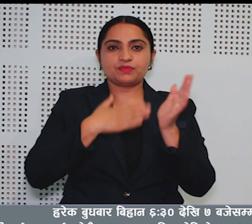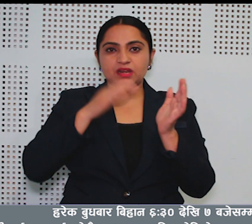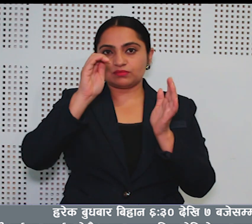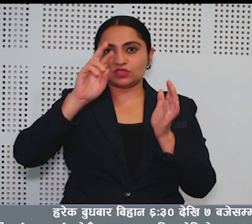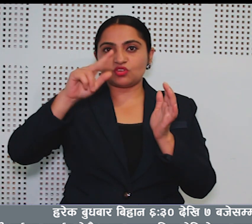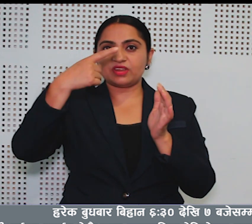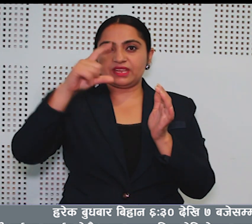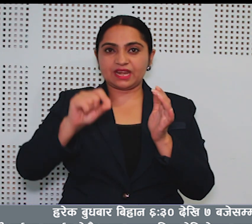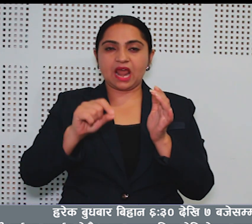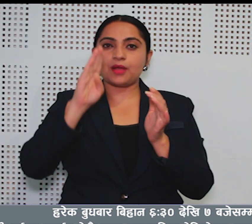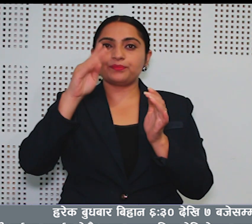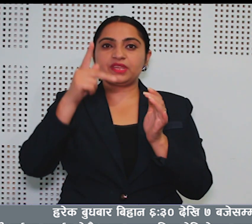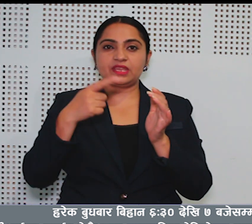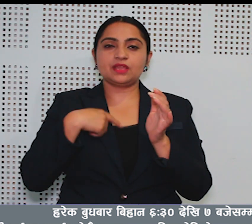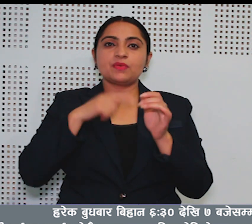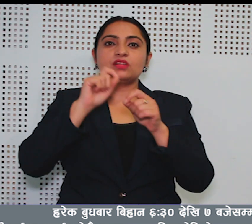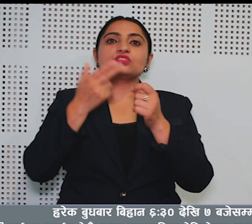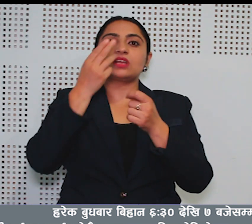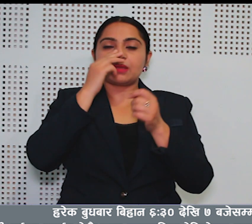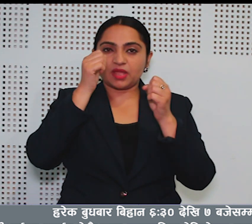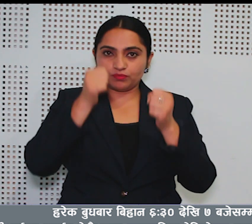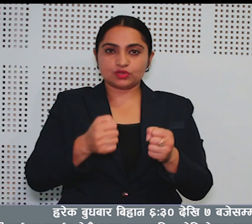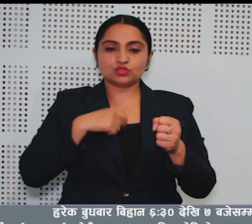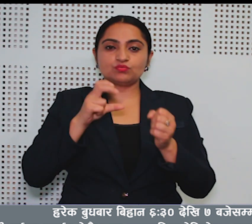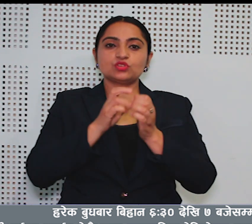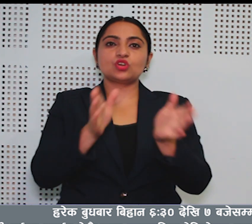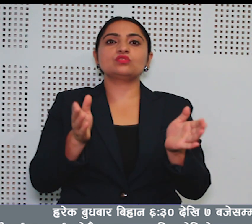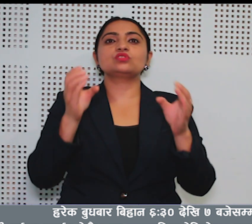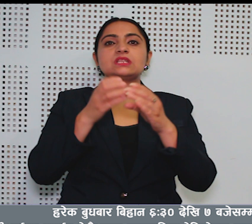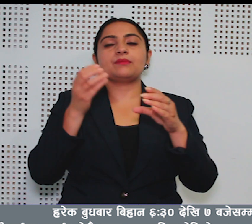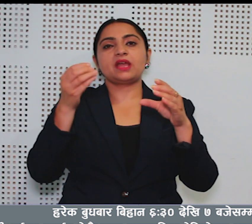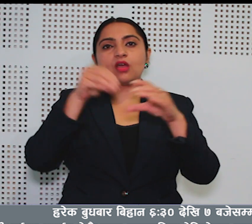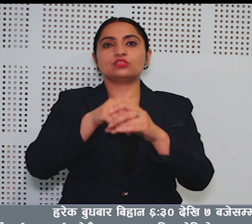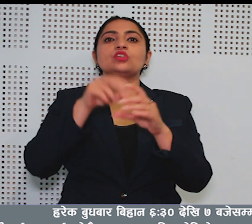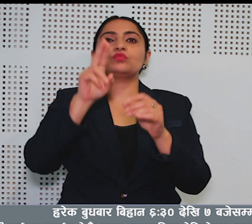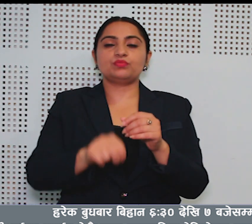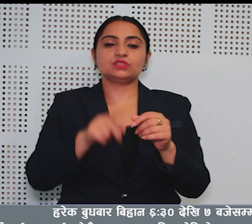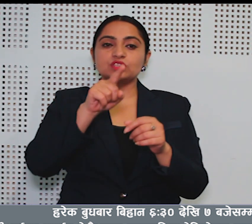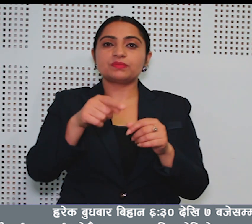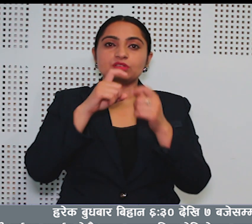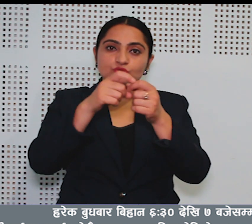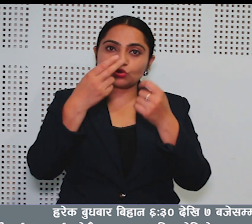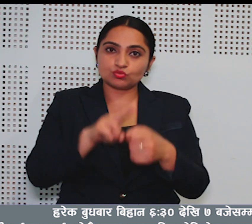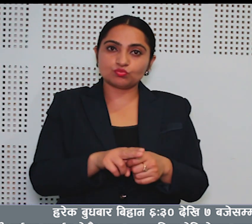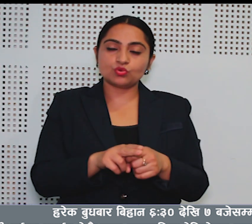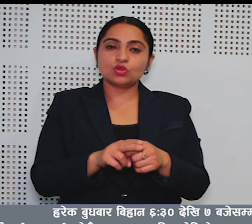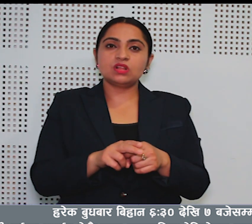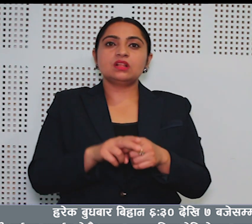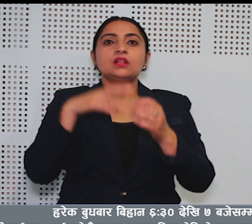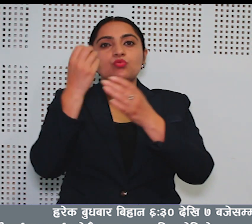सर्लाहीमा बस्छु। म दलित समुदाय अन्तर्गत पर्छु। हजुरले सोध्नुभयो विपदको जोखिम